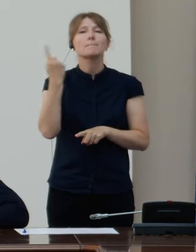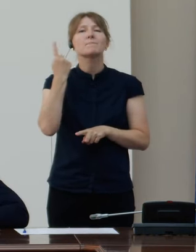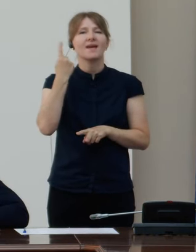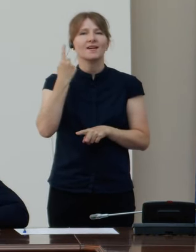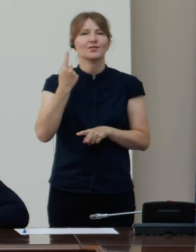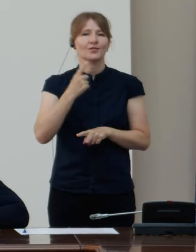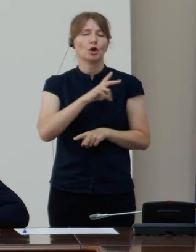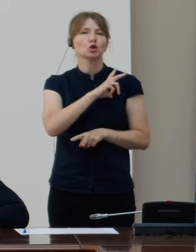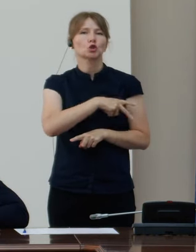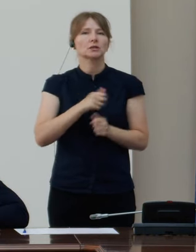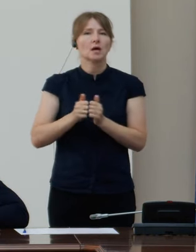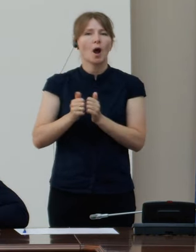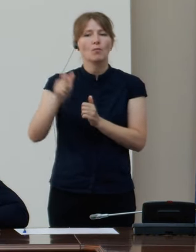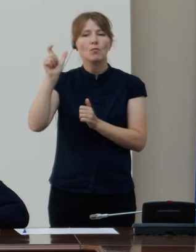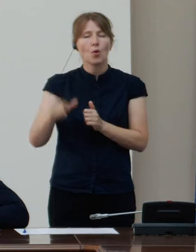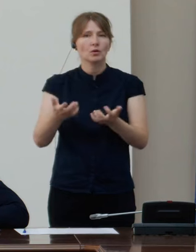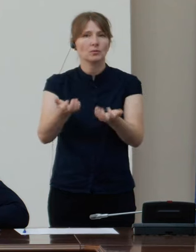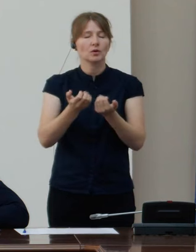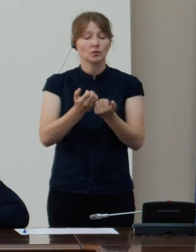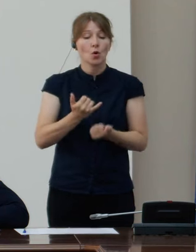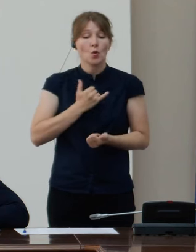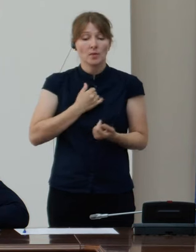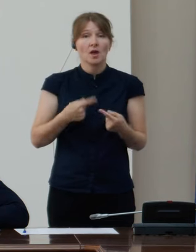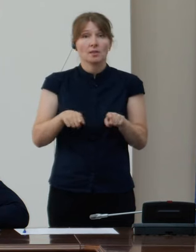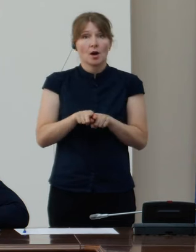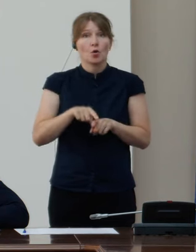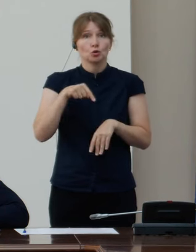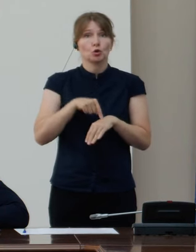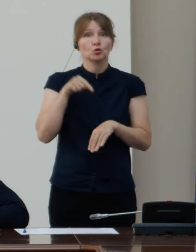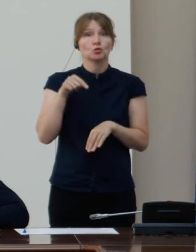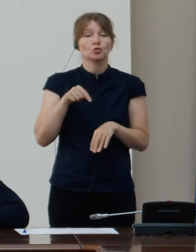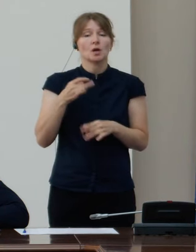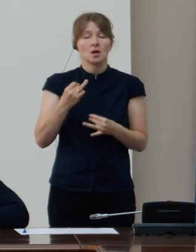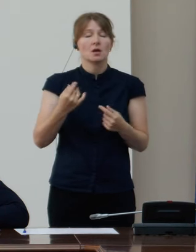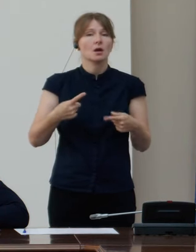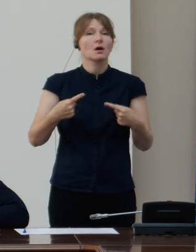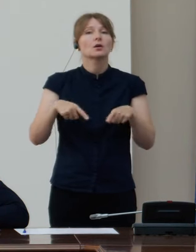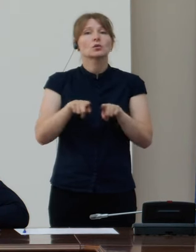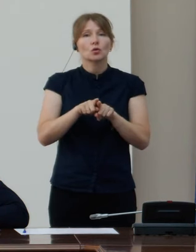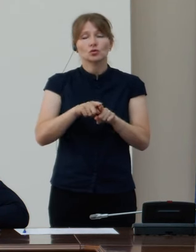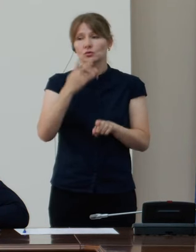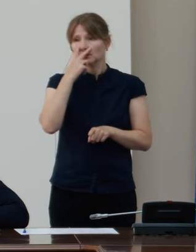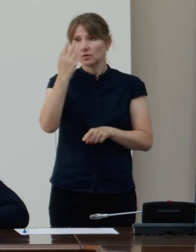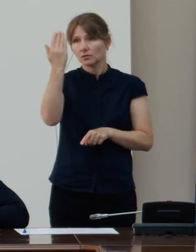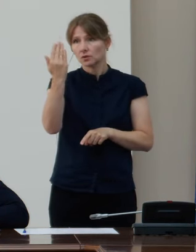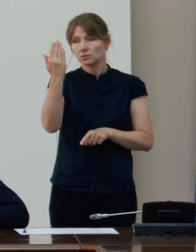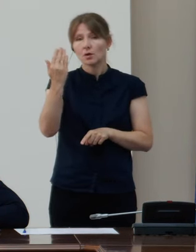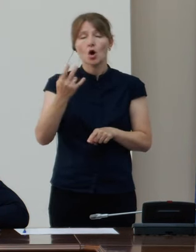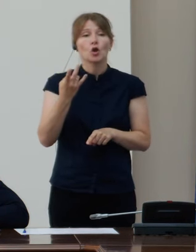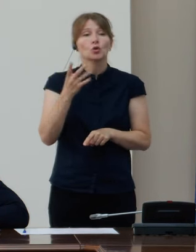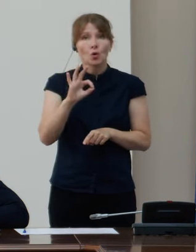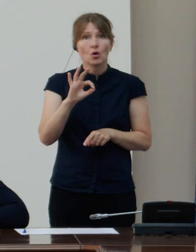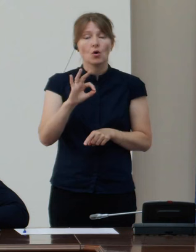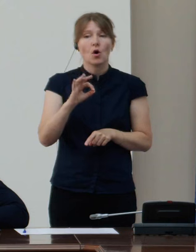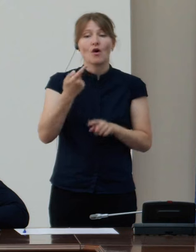comunitari. Am exact aceeași senzație și am exact aceeași imagine. Diferența însă este că